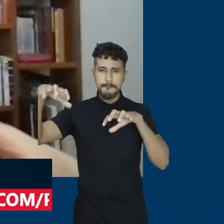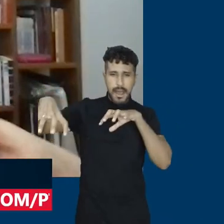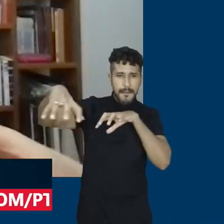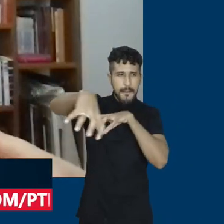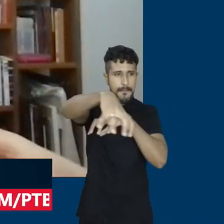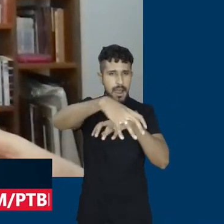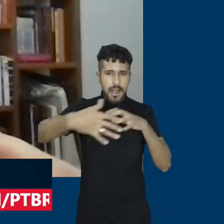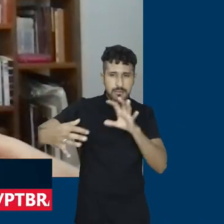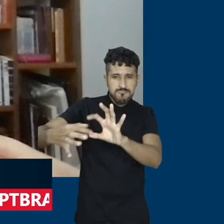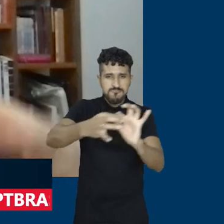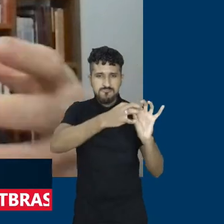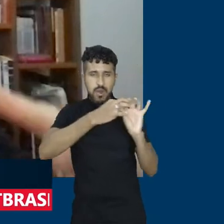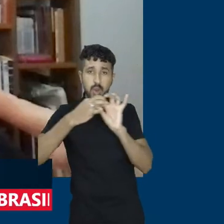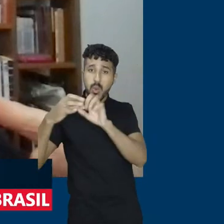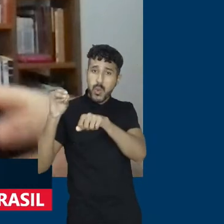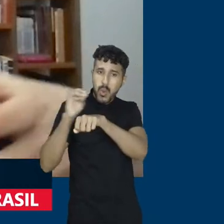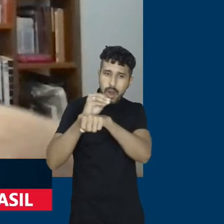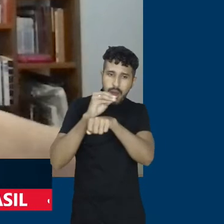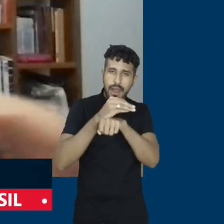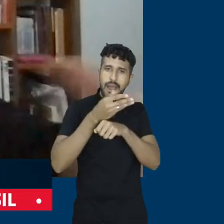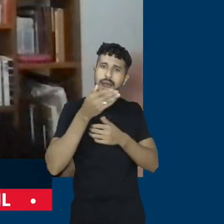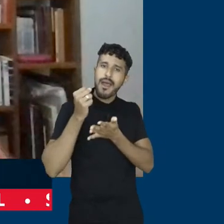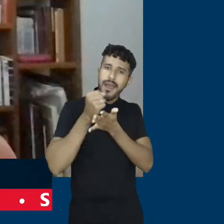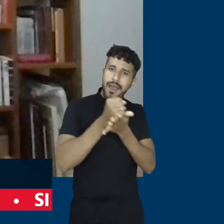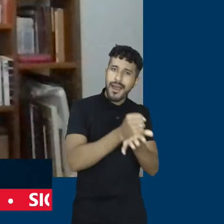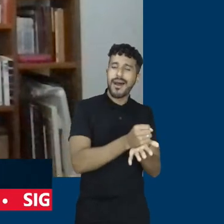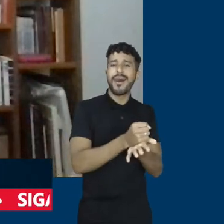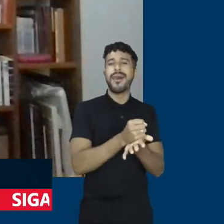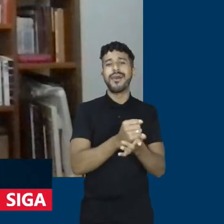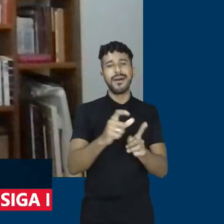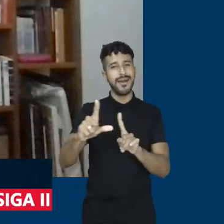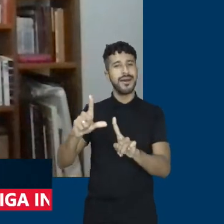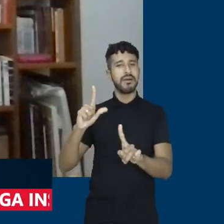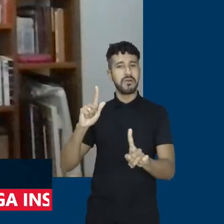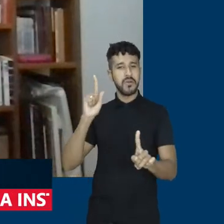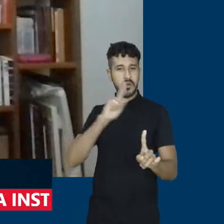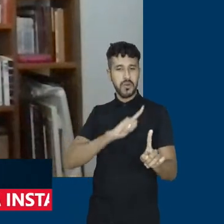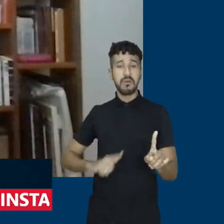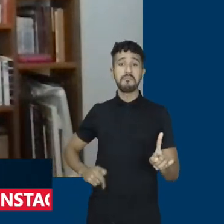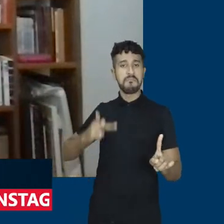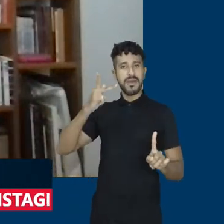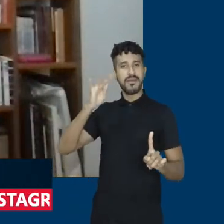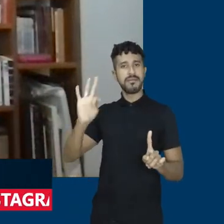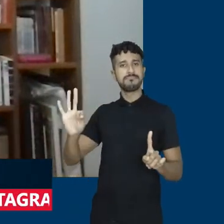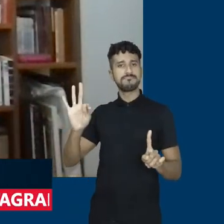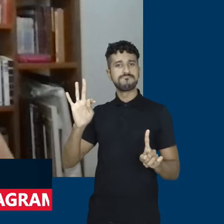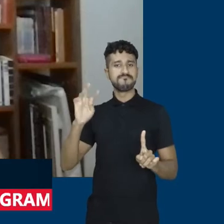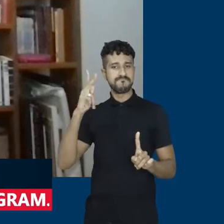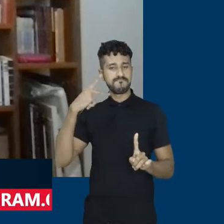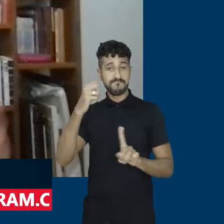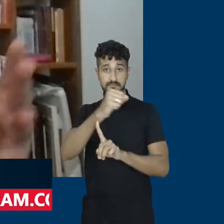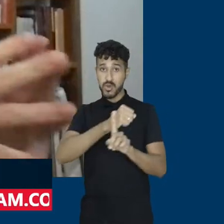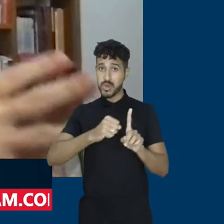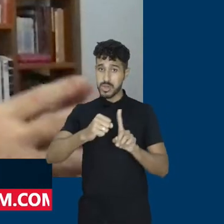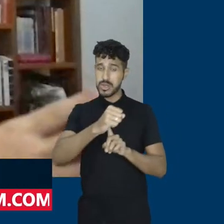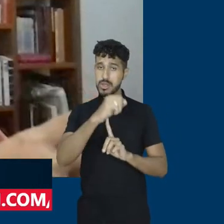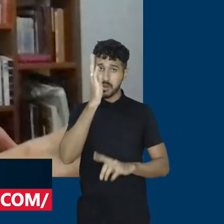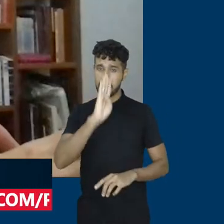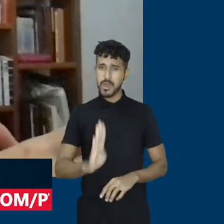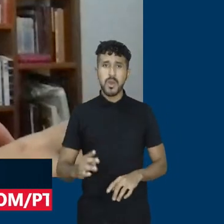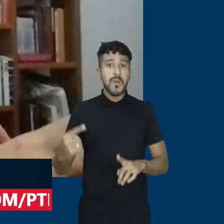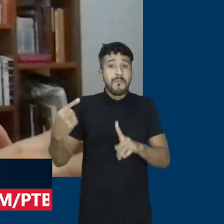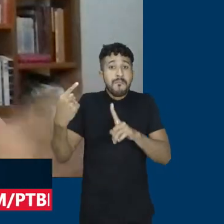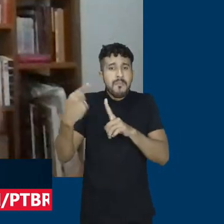cuidados, de uma rede de proteção, né, é que organizava a política social no Brasil. Por que que a